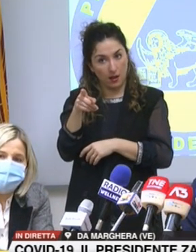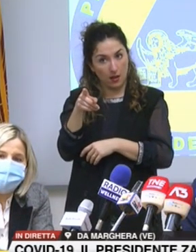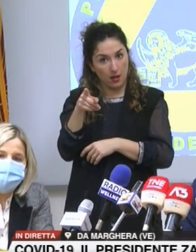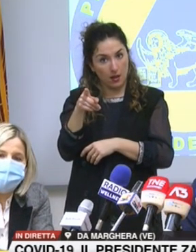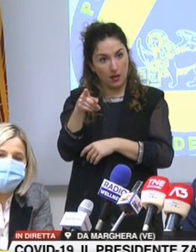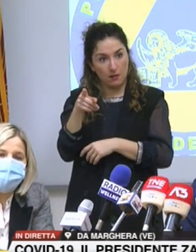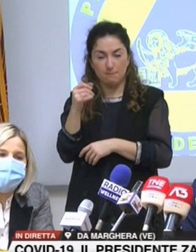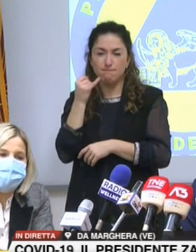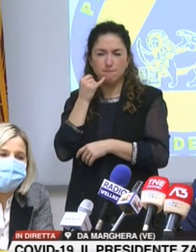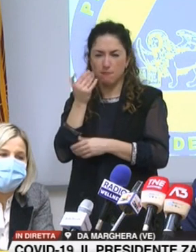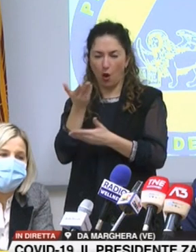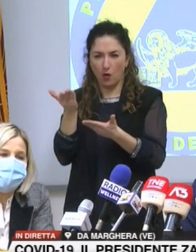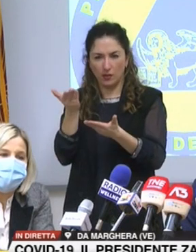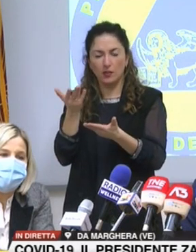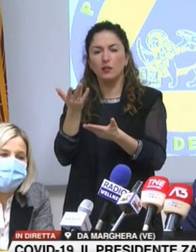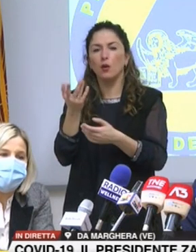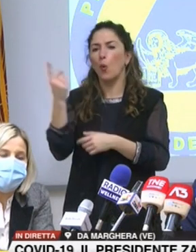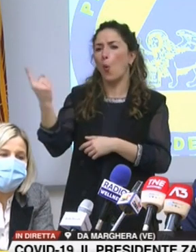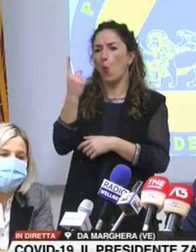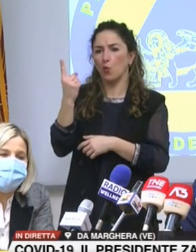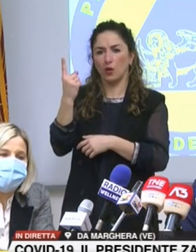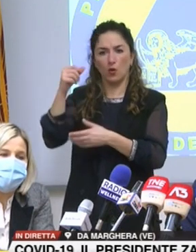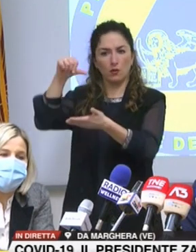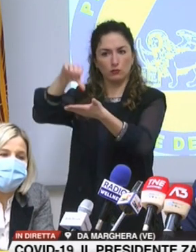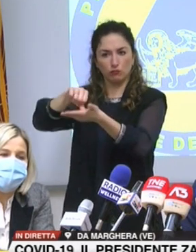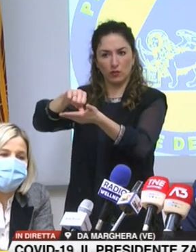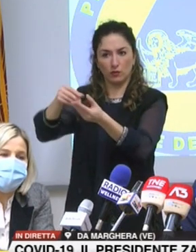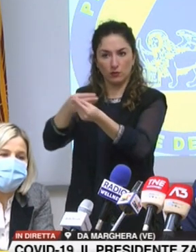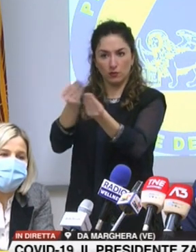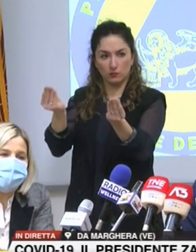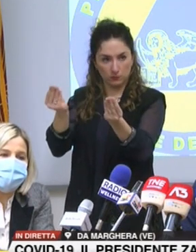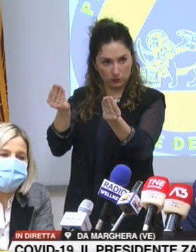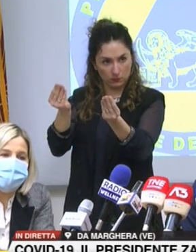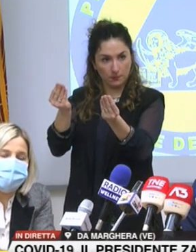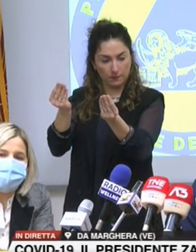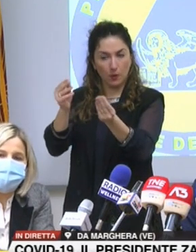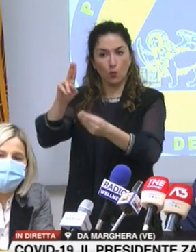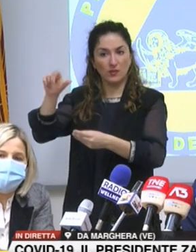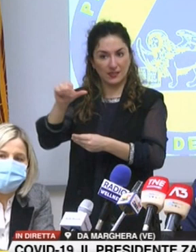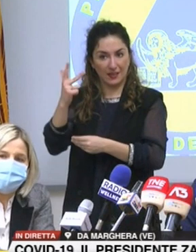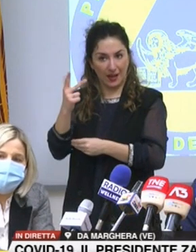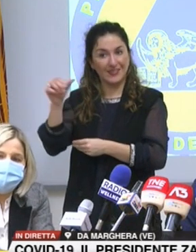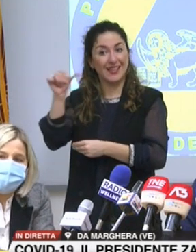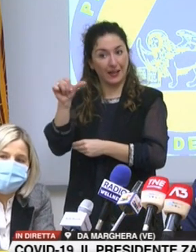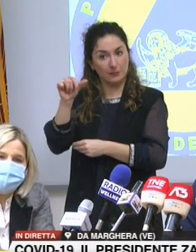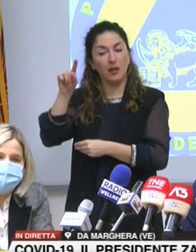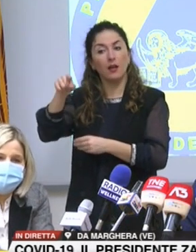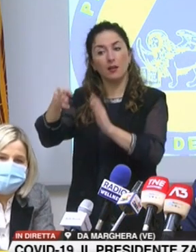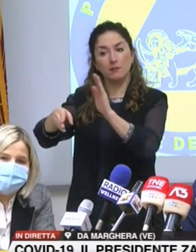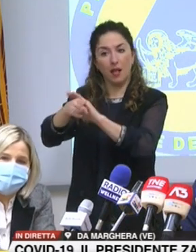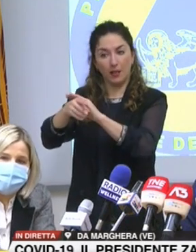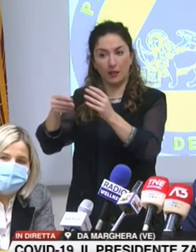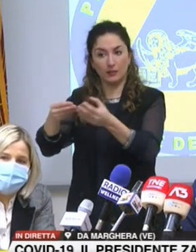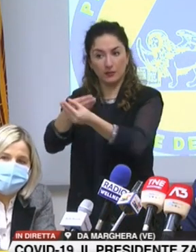poco confrontabili, attualmente è in un unico punto di distribuzione, che è la USL Serenissima, e da lì viene distribuito a chi ne